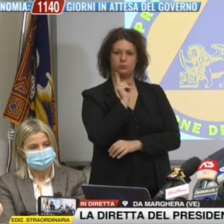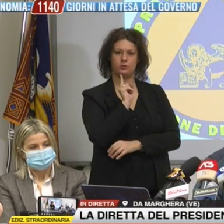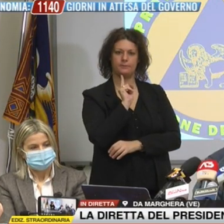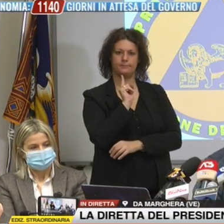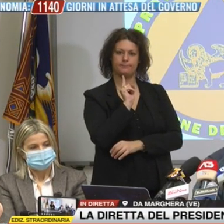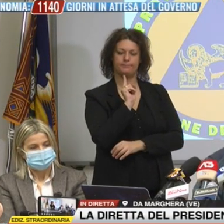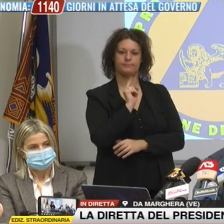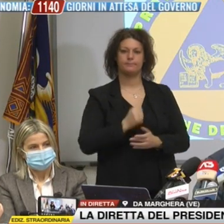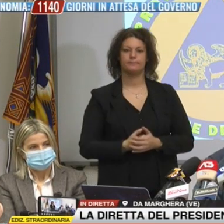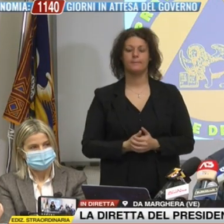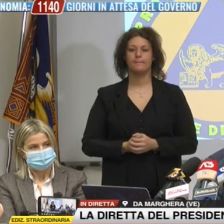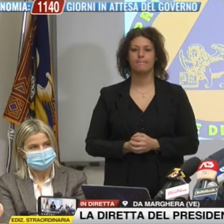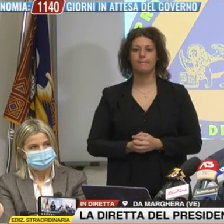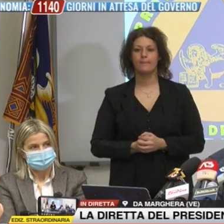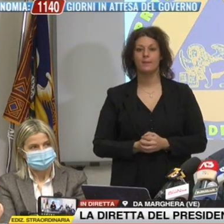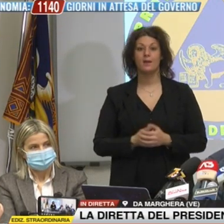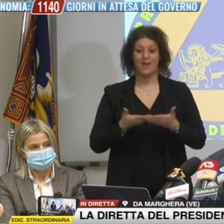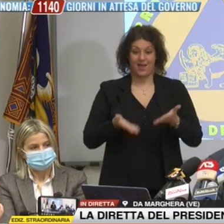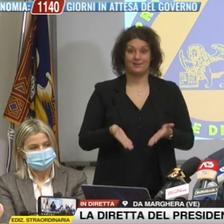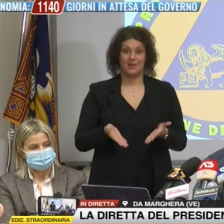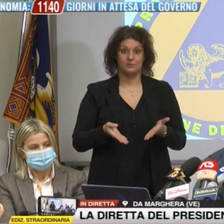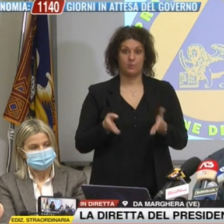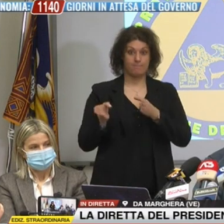che in questo momento,